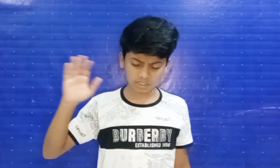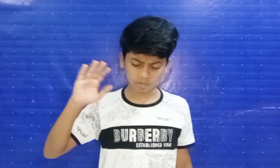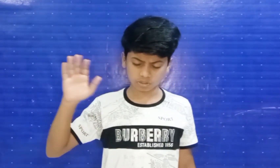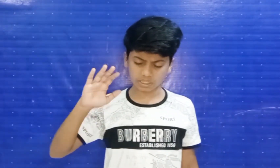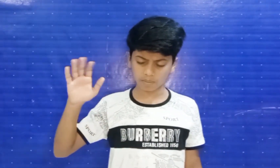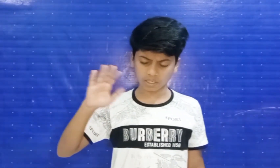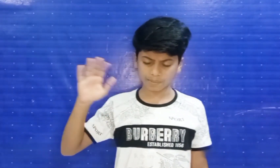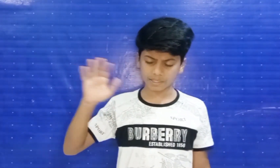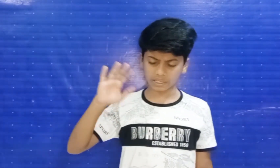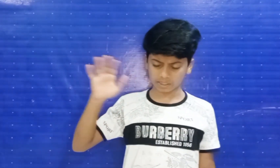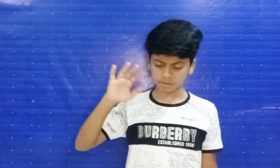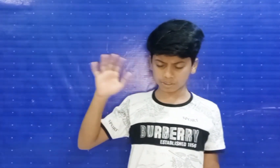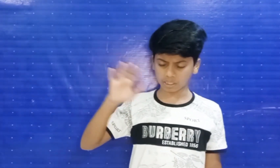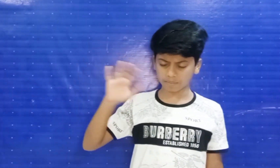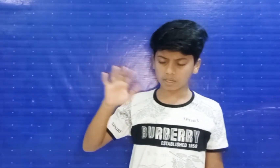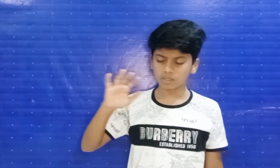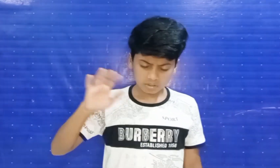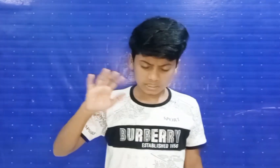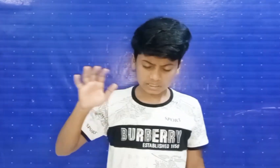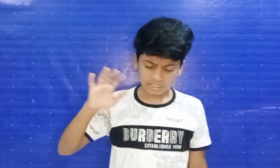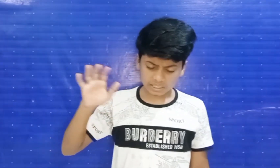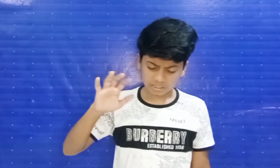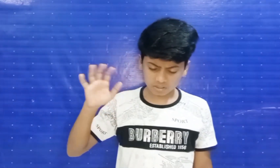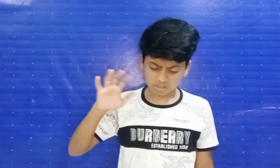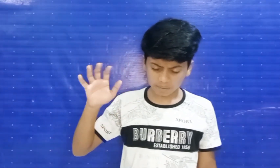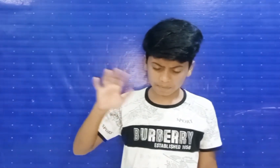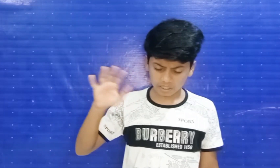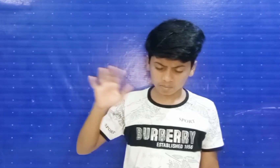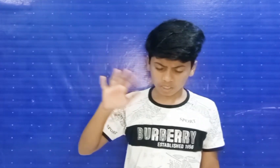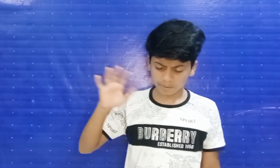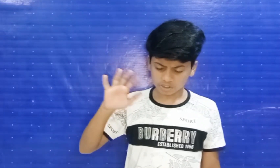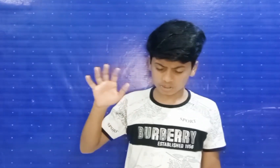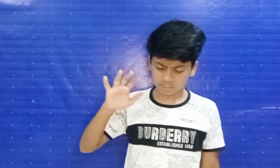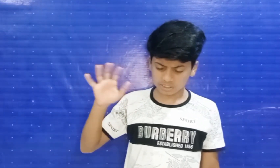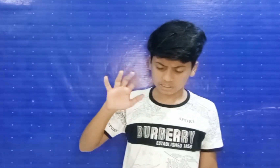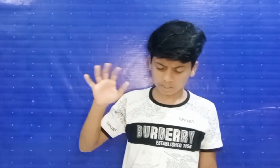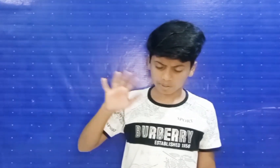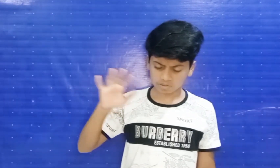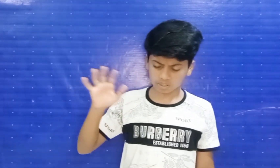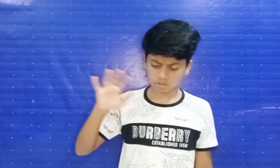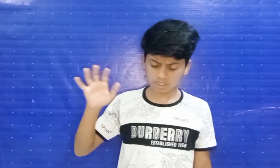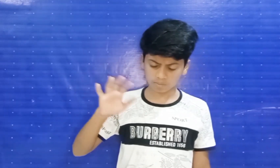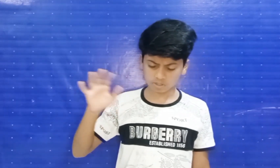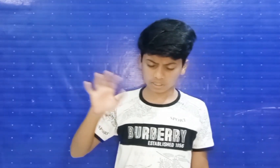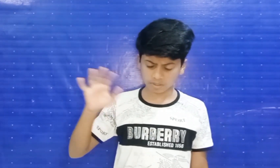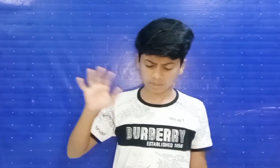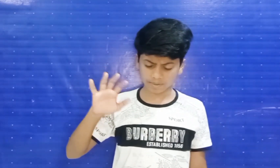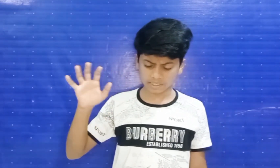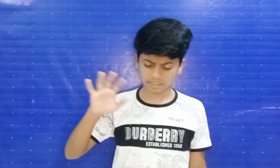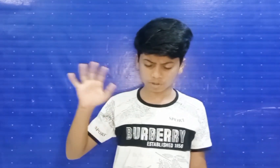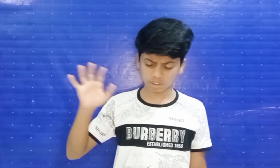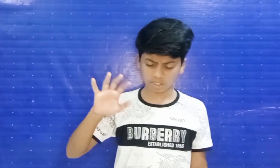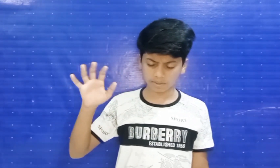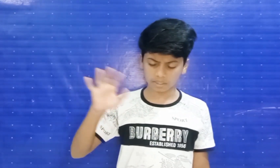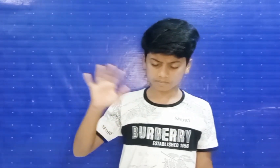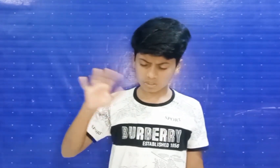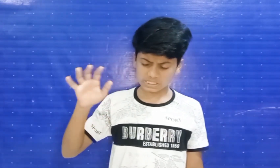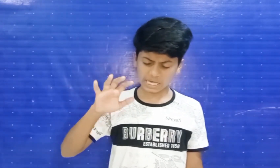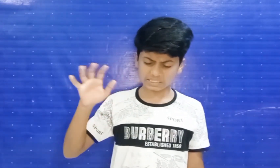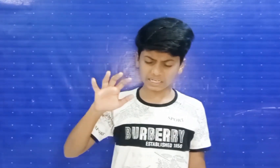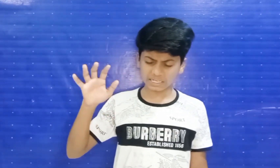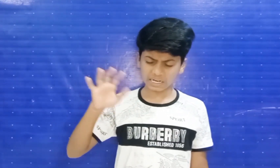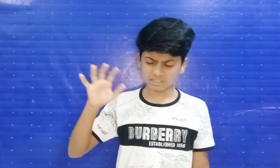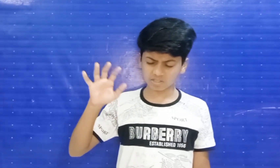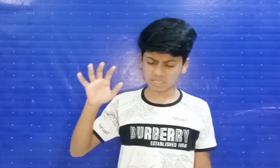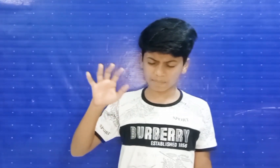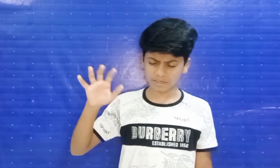तेरे मुझे रे बोश का और बोटा का बकरा डी का बोशा का रबा और यहाँ लेकर आंध्र उसके रपंडा का बुंदे लगा चंदे लीका जी तेरी बाकुं तेरे मुझे रे बोश का बोटा का बकरा डी का बोशा का रबा और